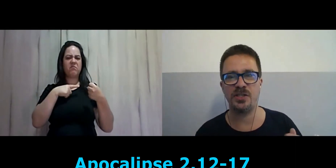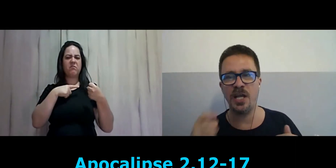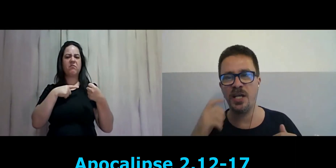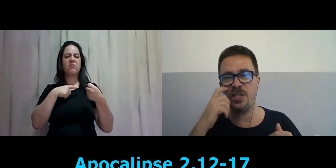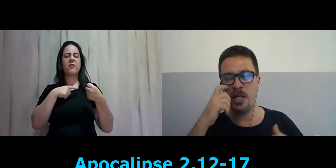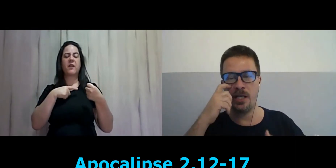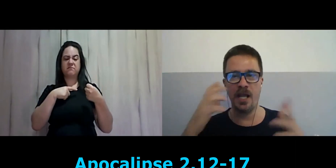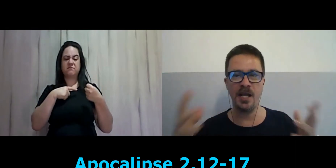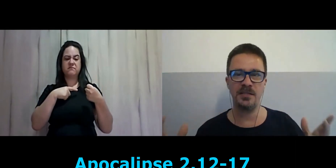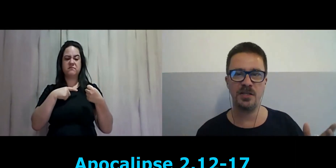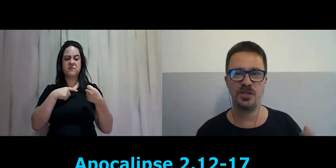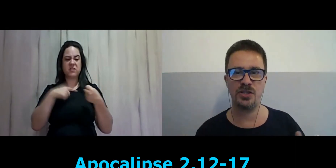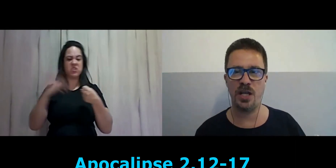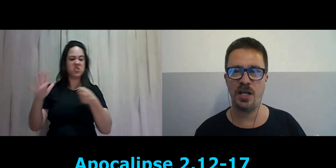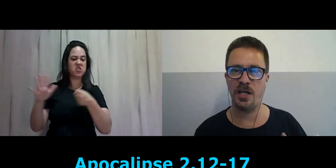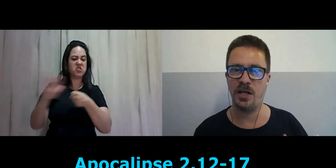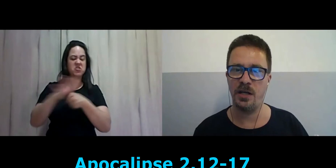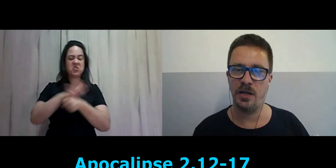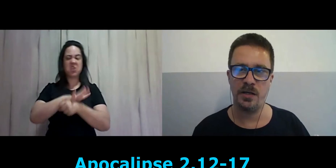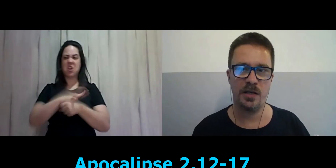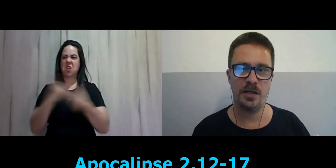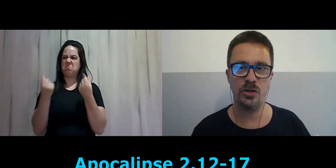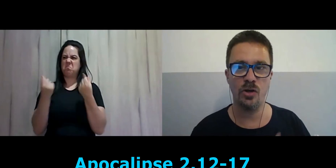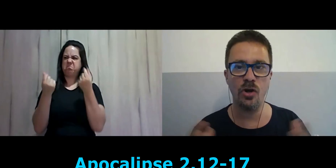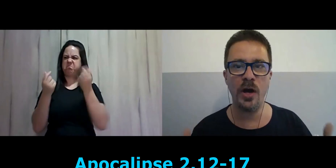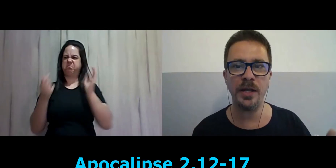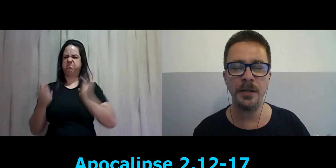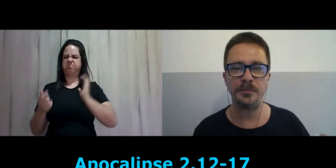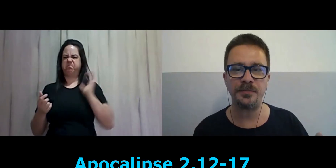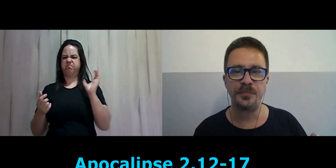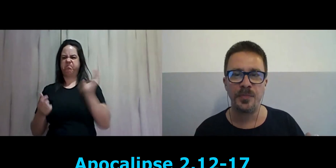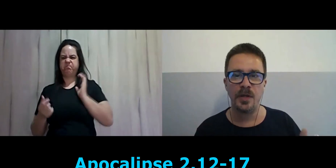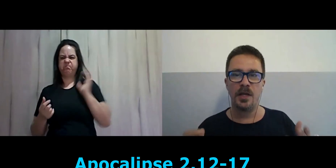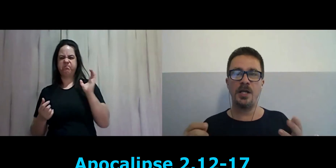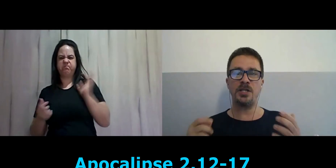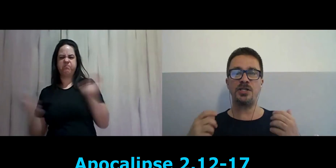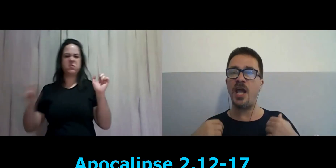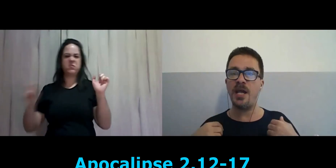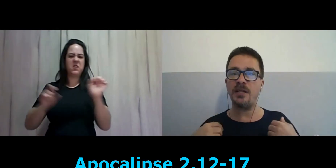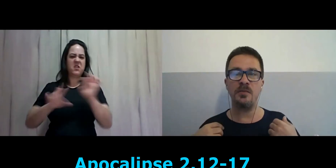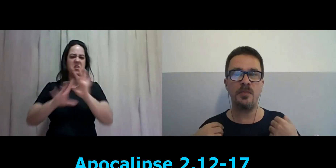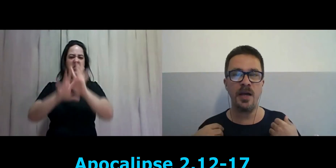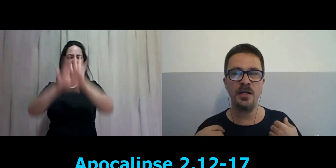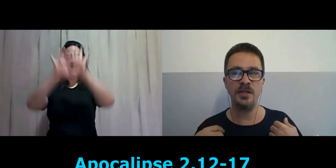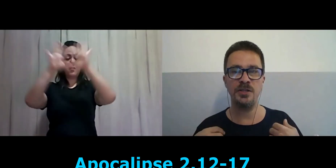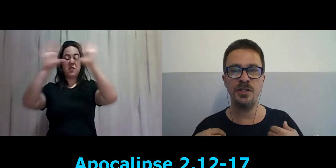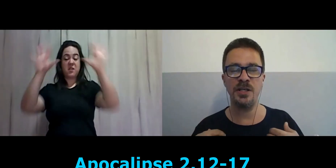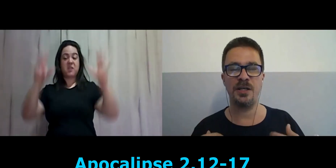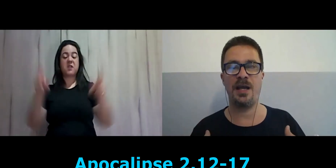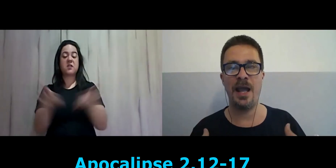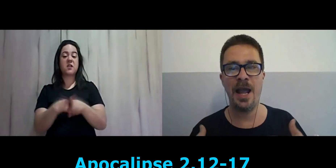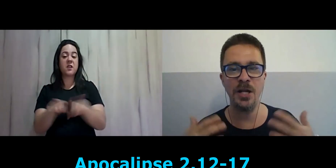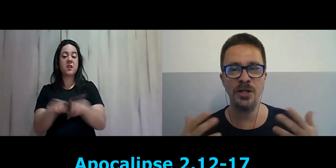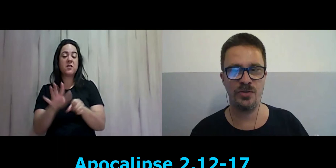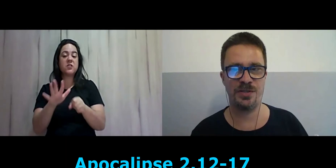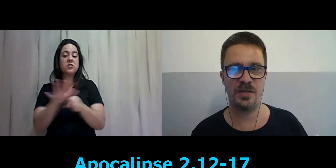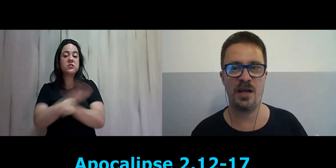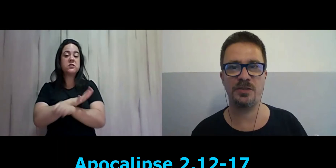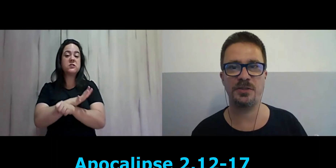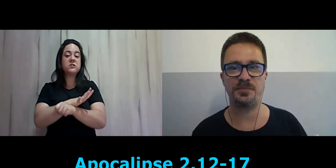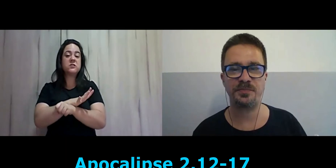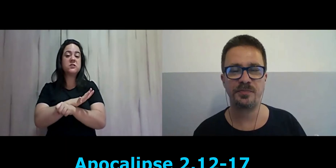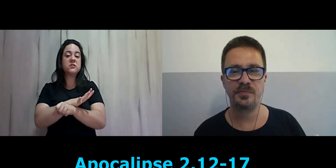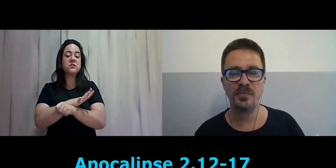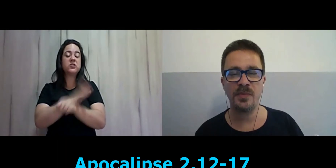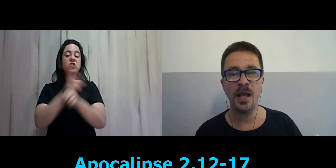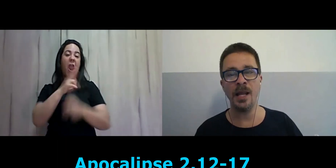majestosa, cheia de riqueza, cheia de glória e cheia também de